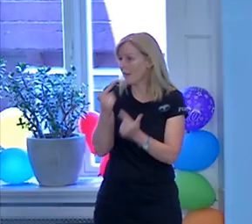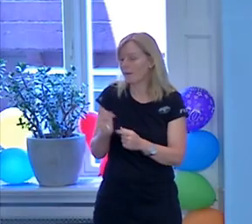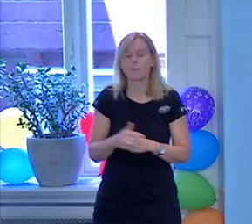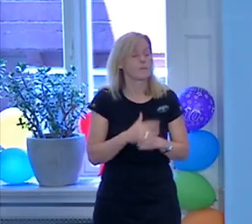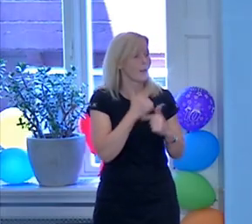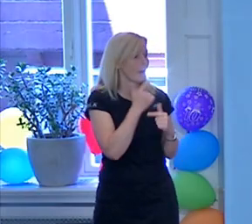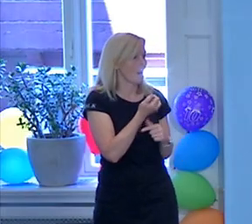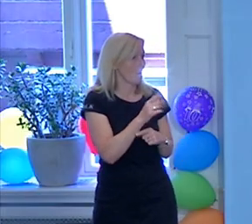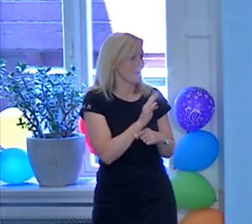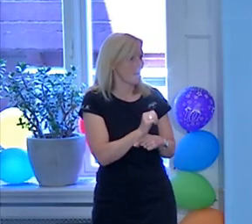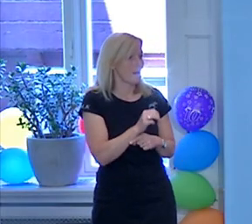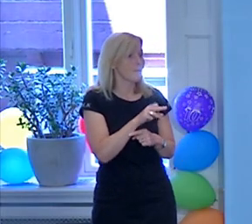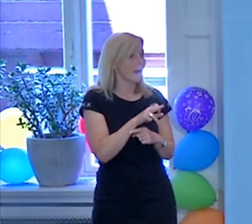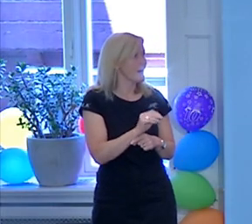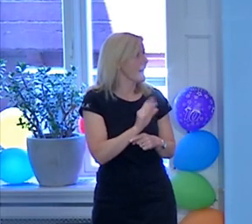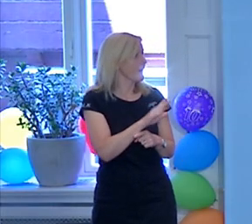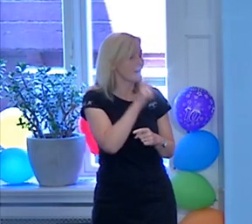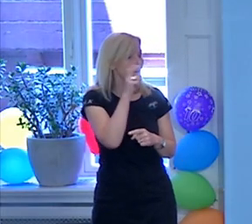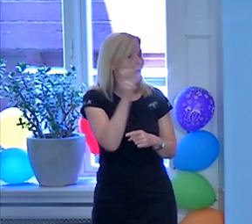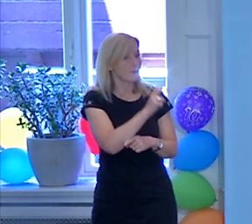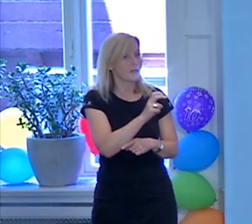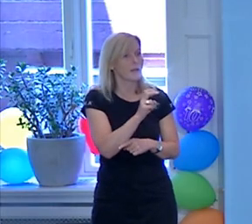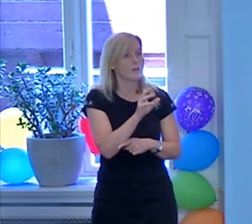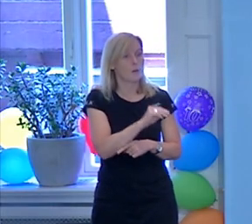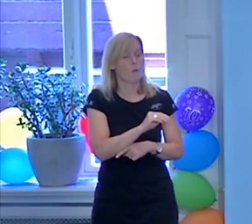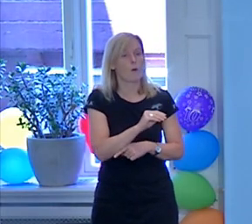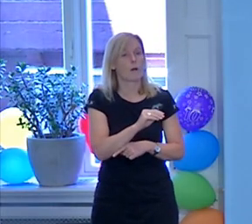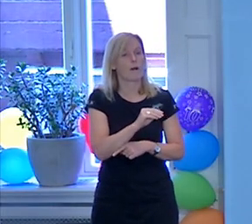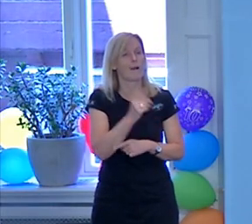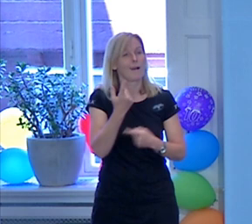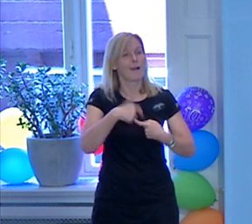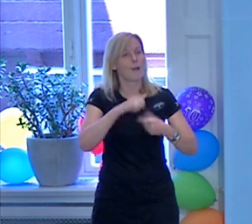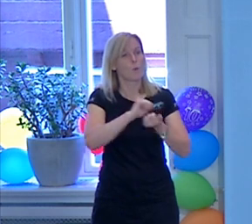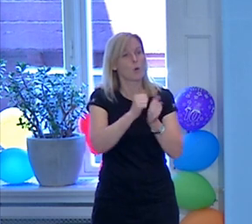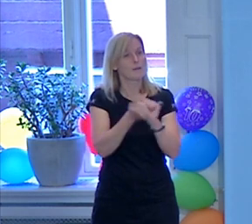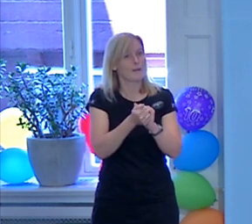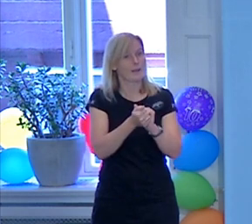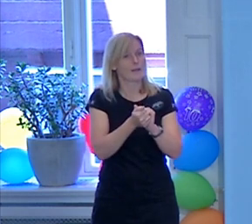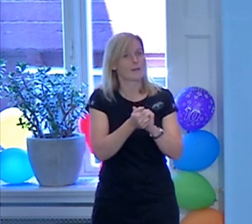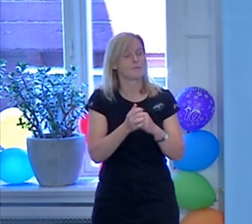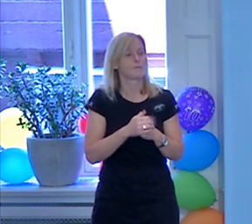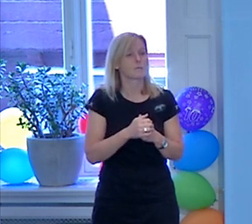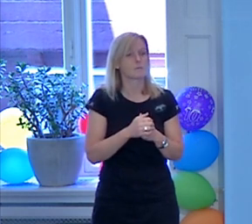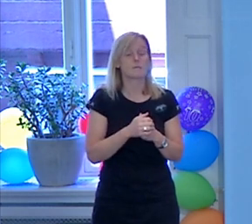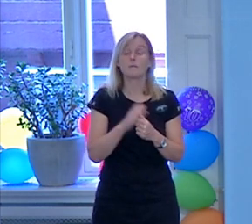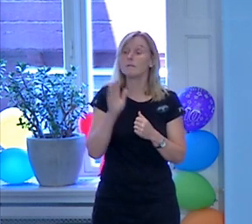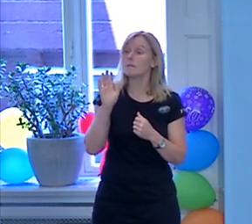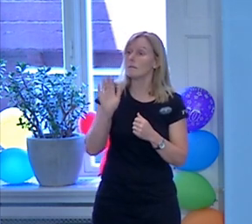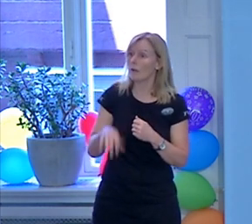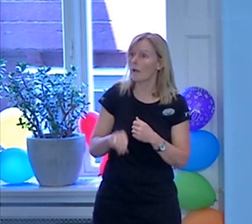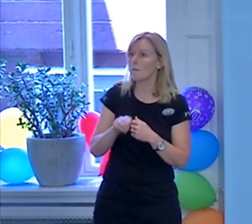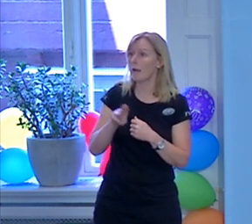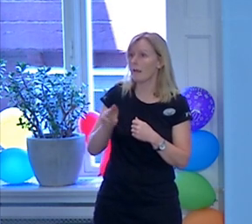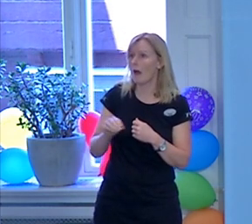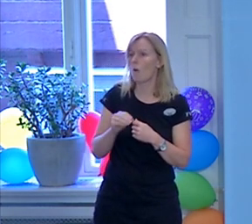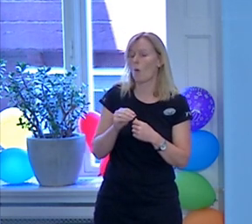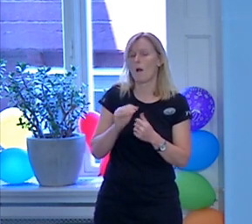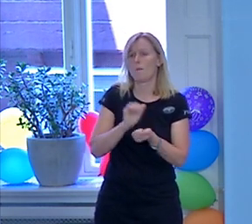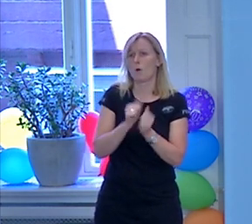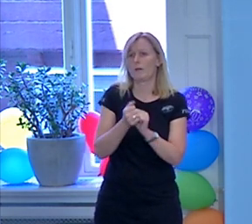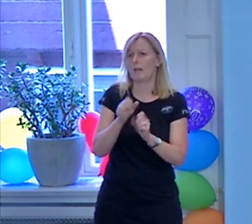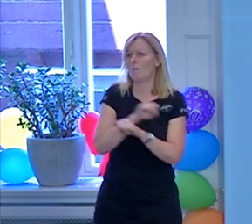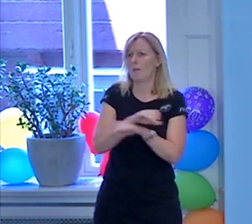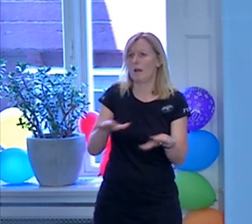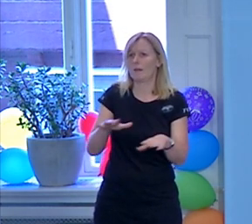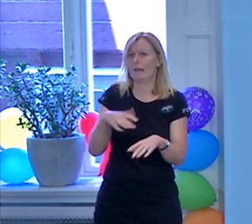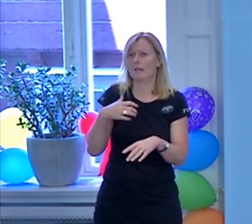mycket, Louise. Maria, utifrån ditt perspektiv från politiken. Nej, men politiken har ju ganska länge nu, en majoritet i